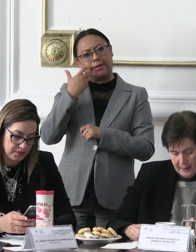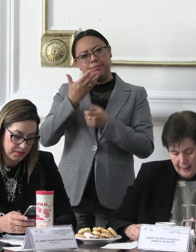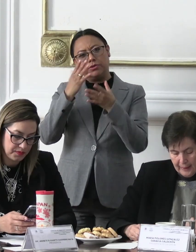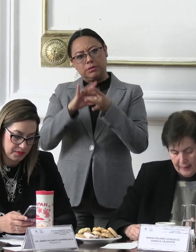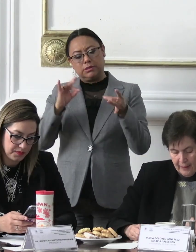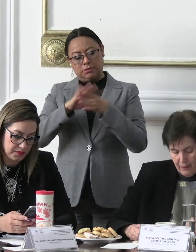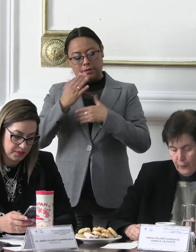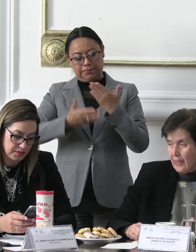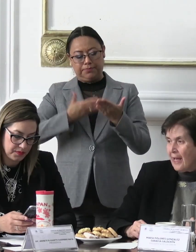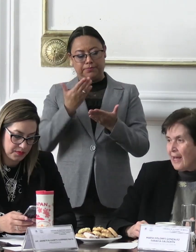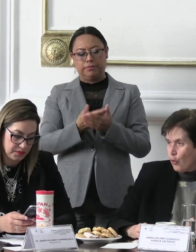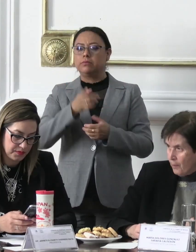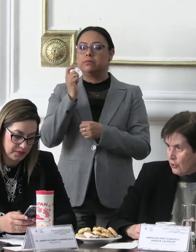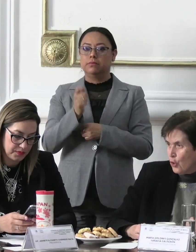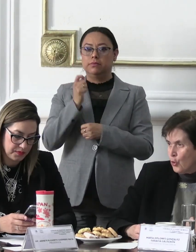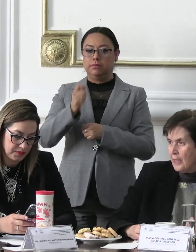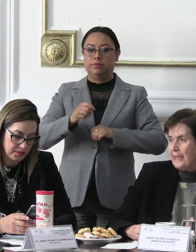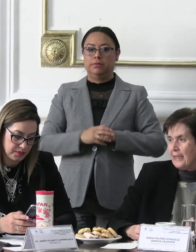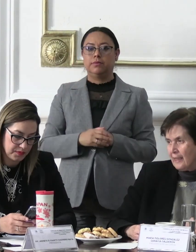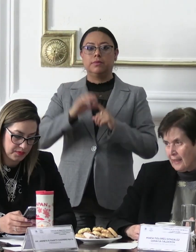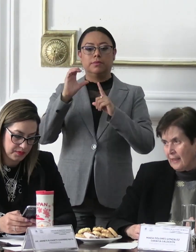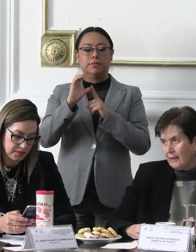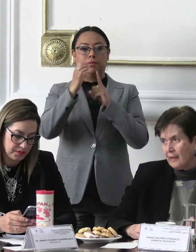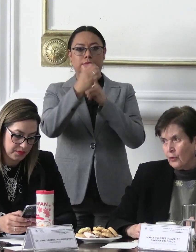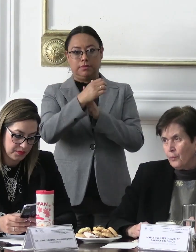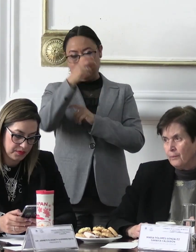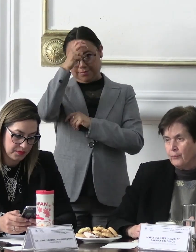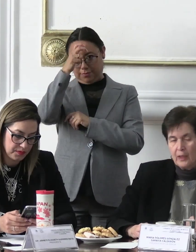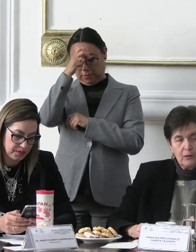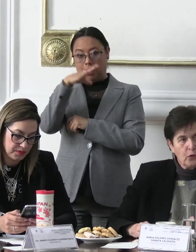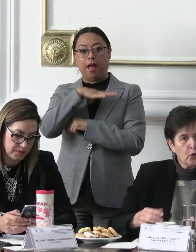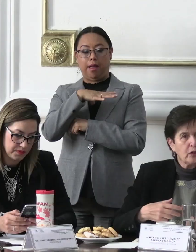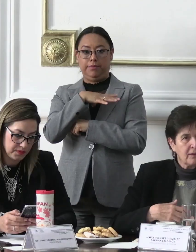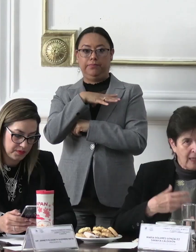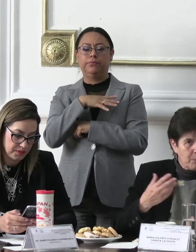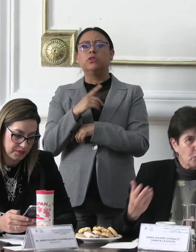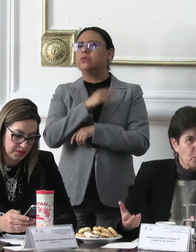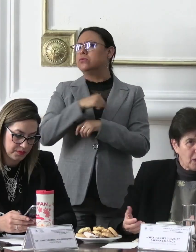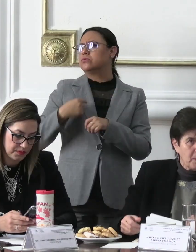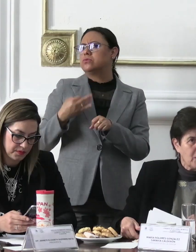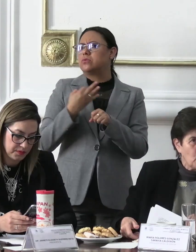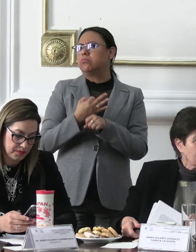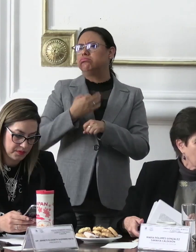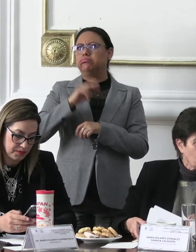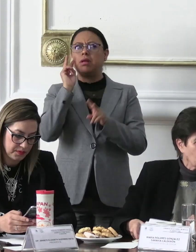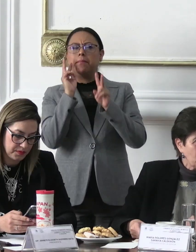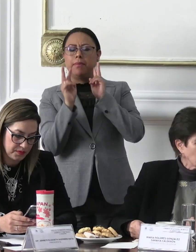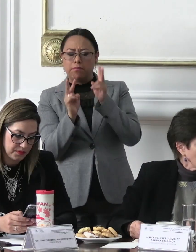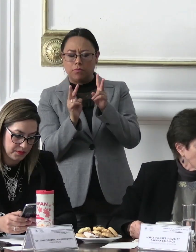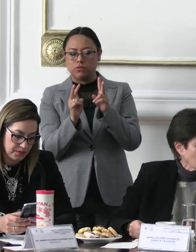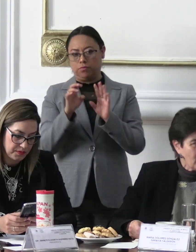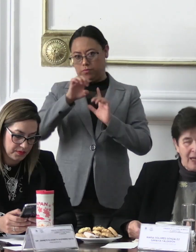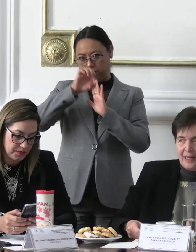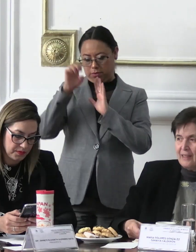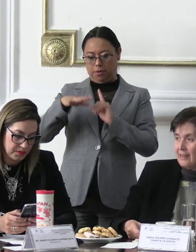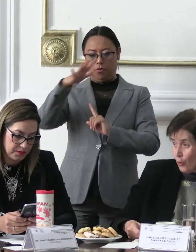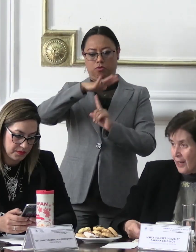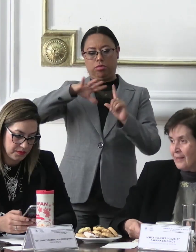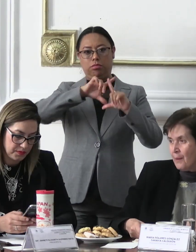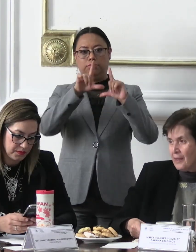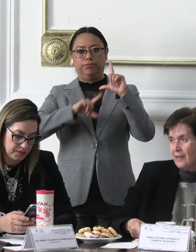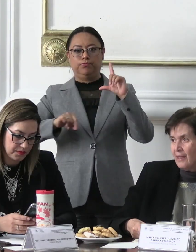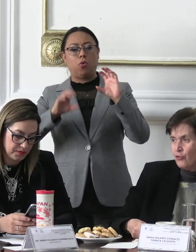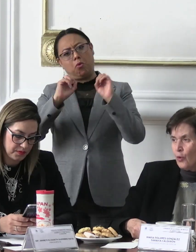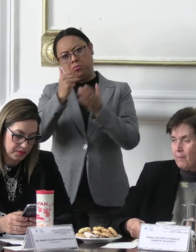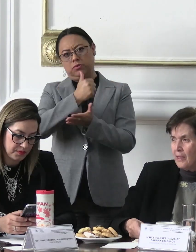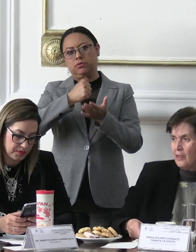propuesta que se refiere a la comisión inteligente, ¿no? Nosotros estamos observando en el contexto nacional y